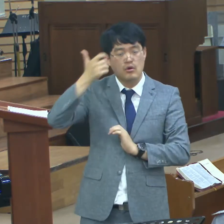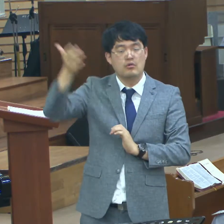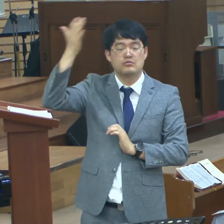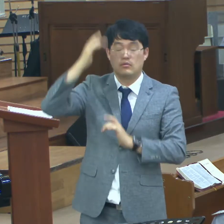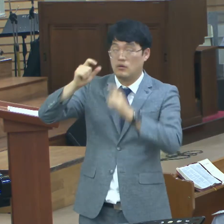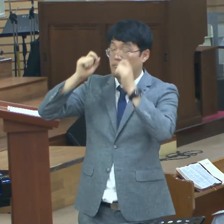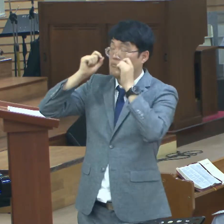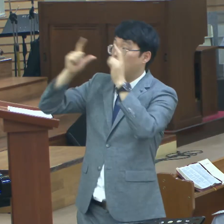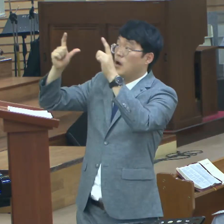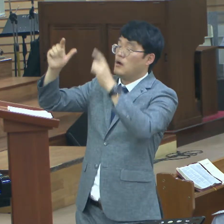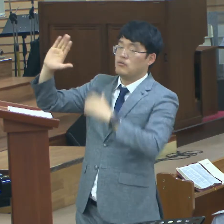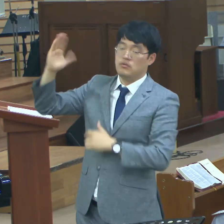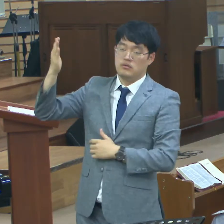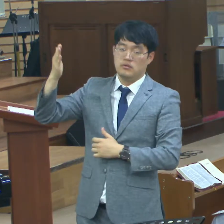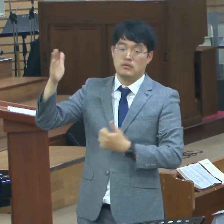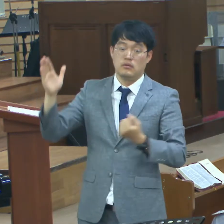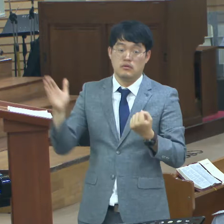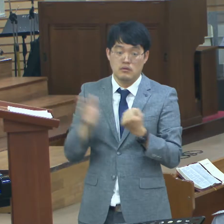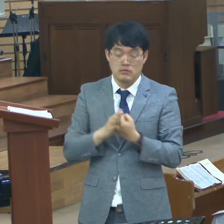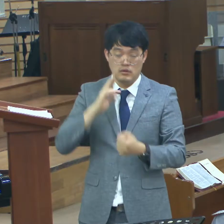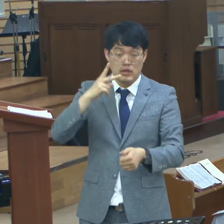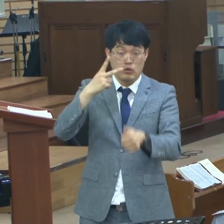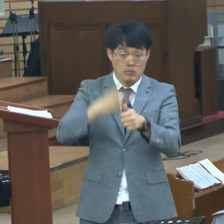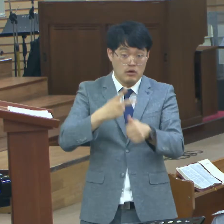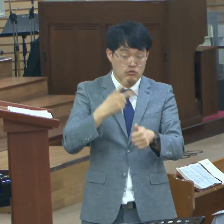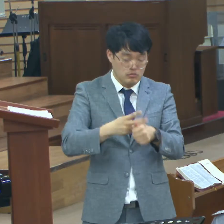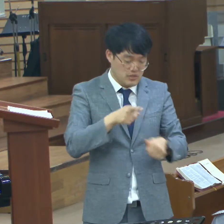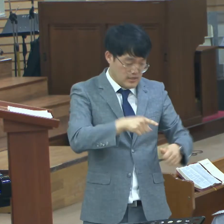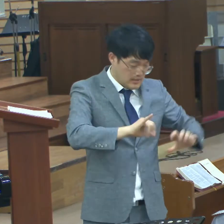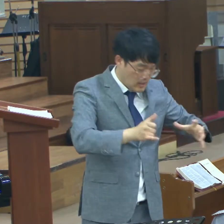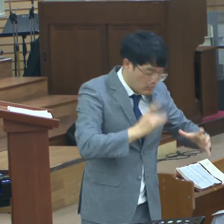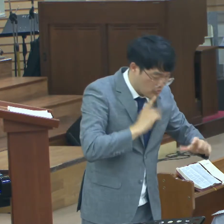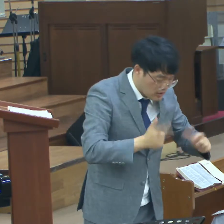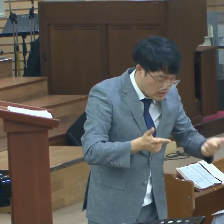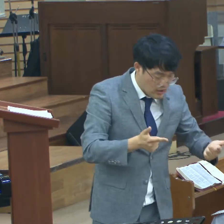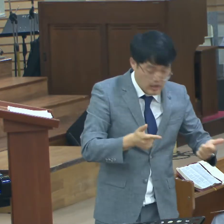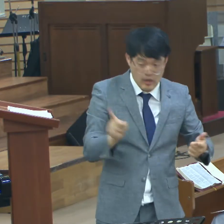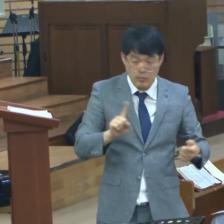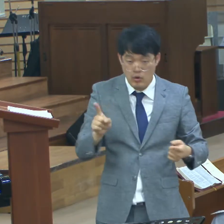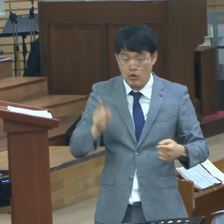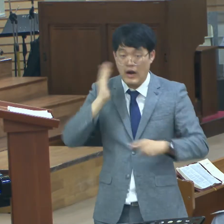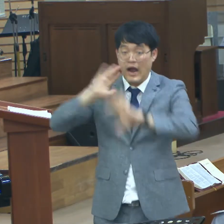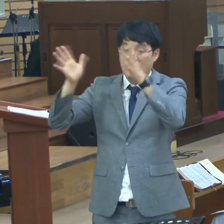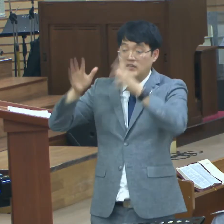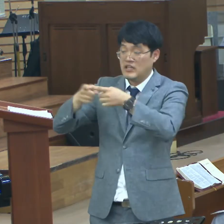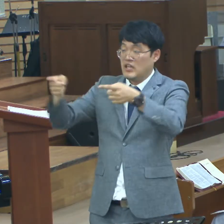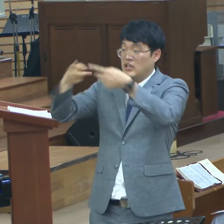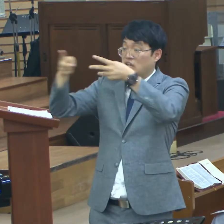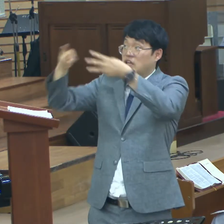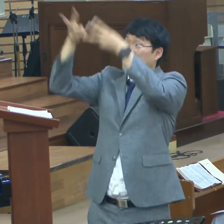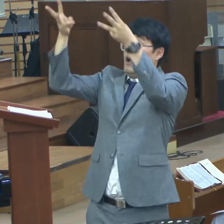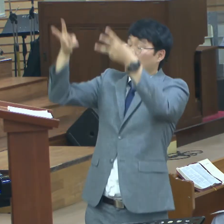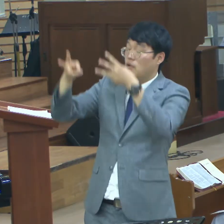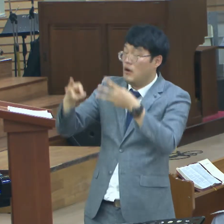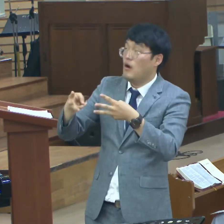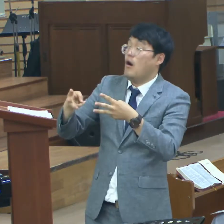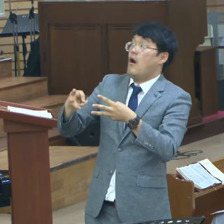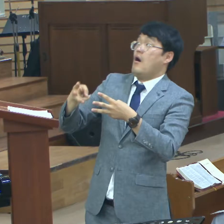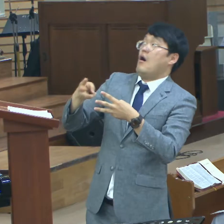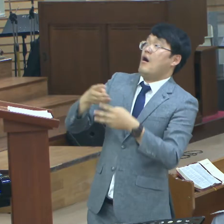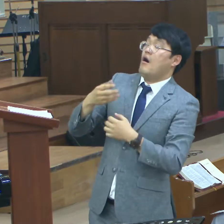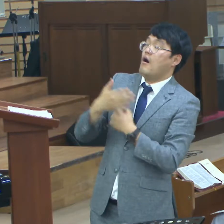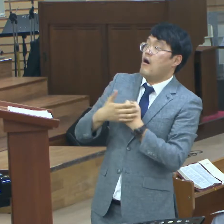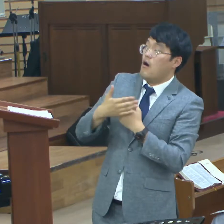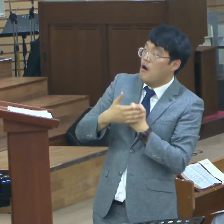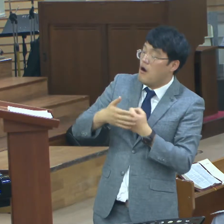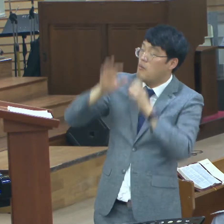이 세상만이 아니라 삼층천에 올라가는 축복도 누렸어요. 놀라운 세계를 볼 수 있었어요. 그렇게 하다가 복음을 전하다가